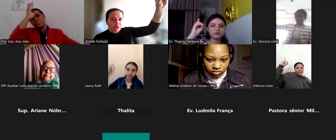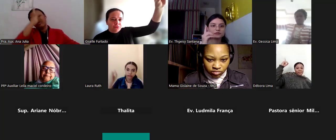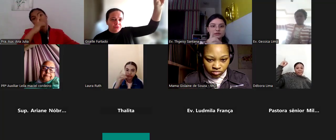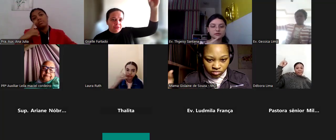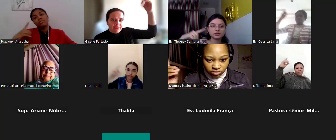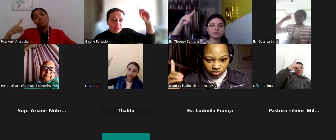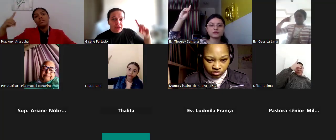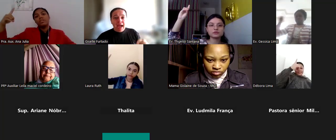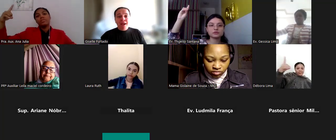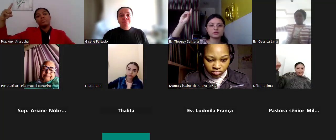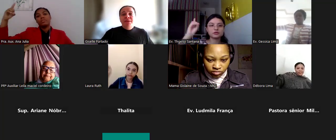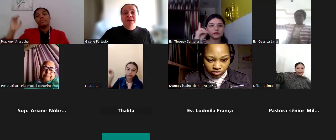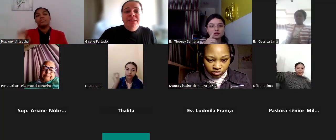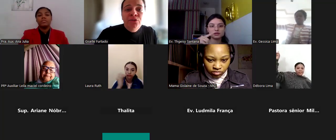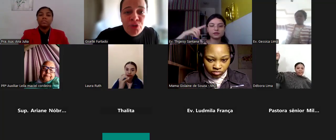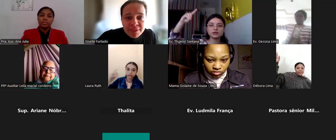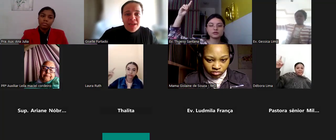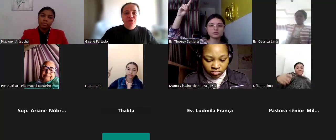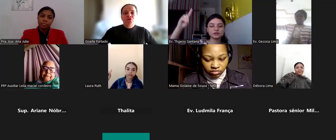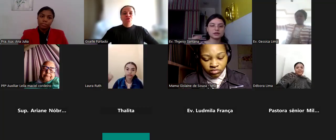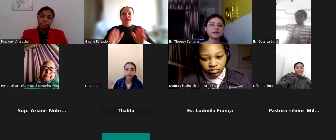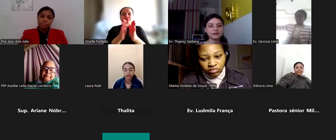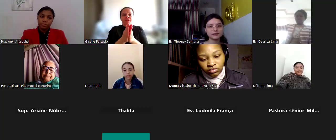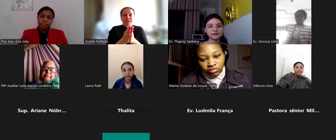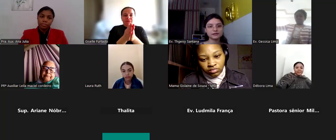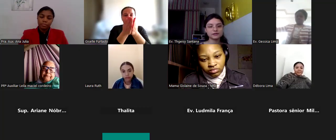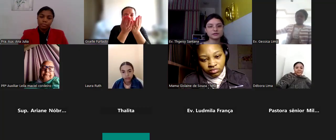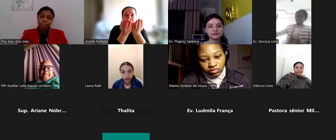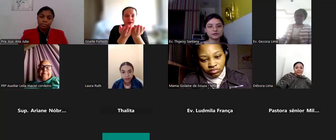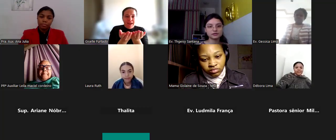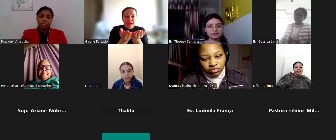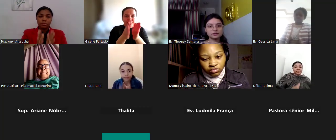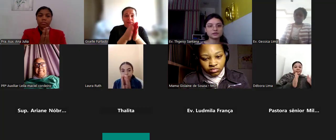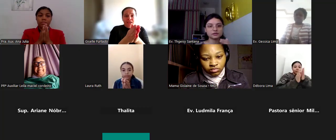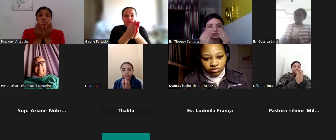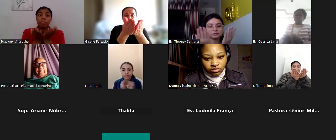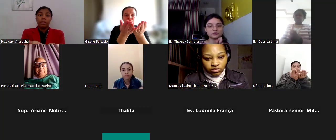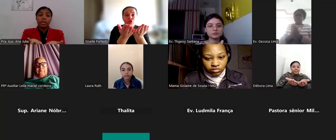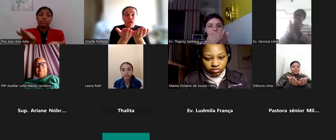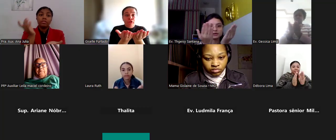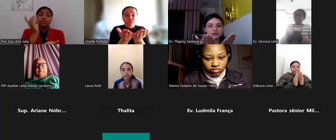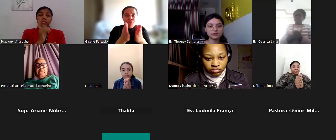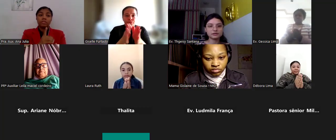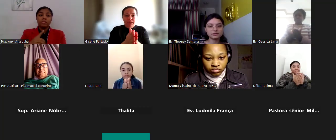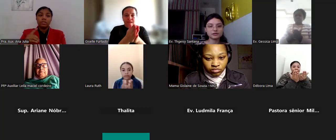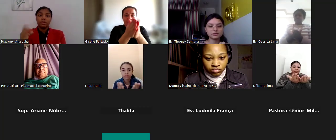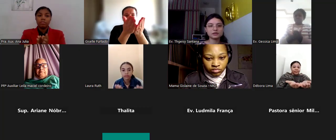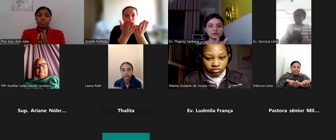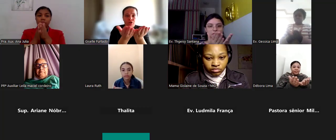Deus. Deus. A Bíblia são dois sinais conjugados, né? Você vai fazer palavra. Isso aqui é o sinal de livro, né? Isso aqui é o sinal